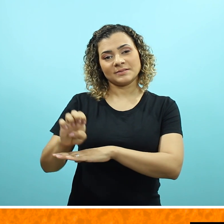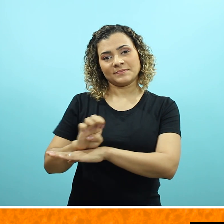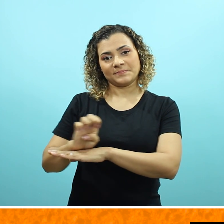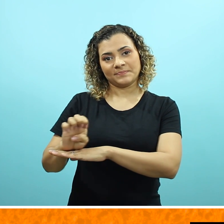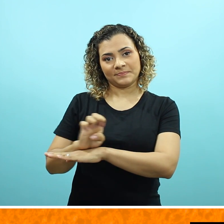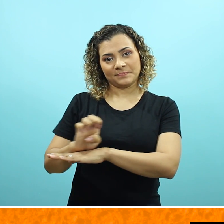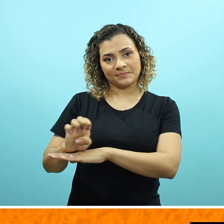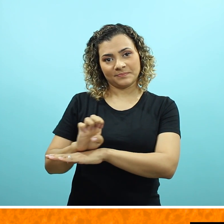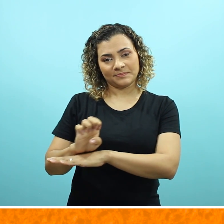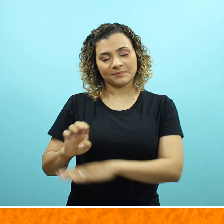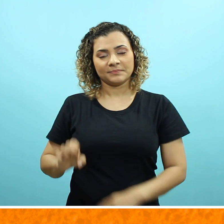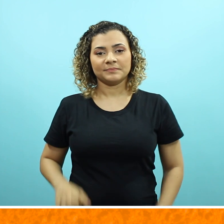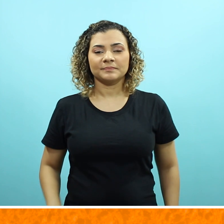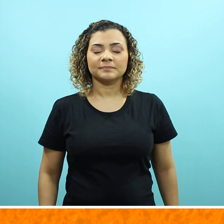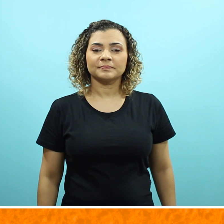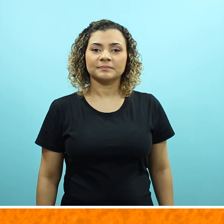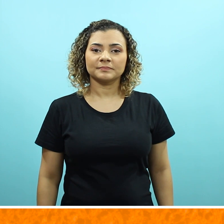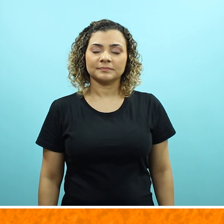Equador.